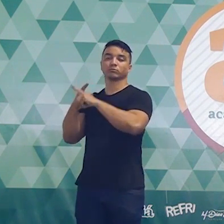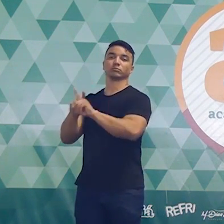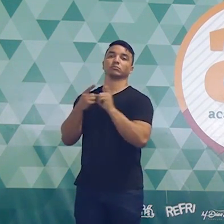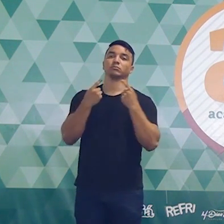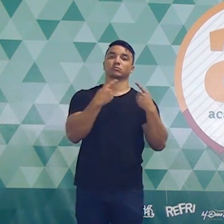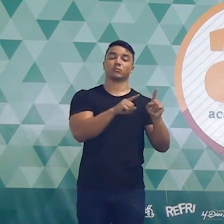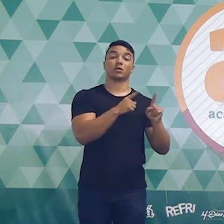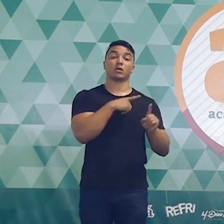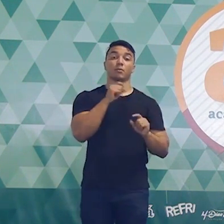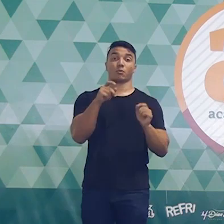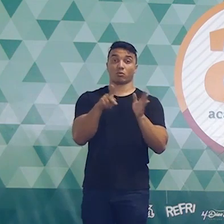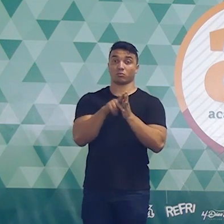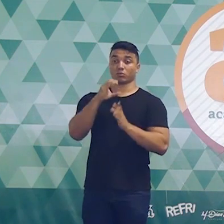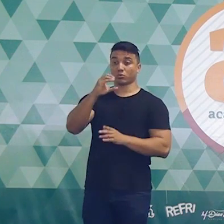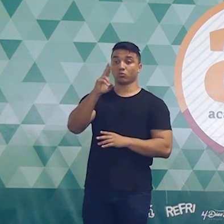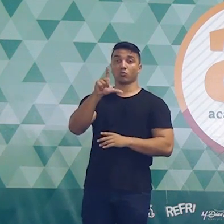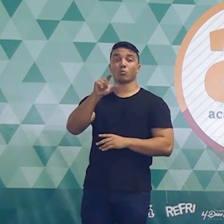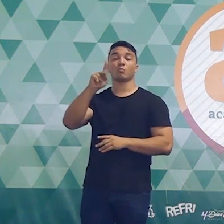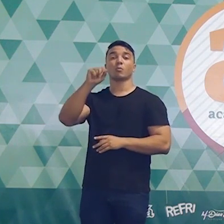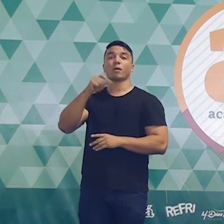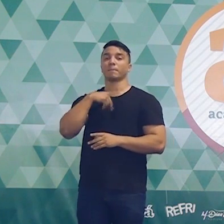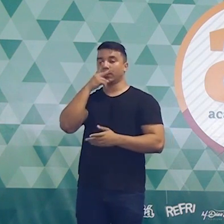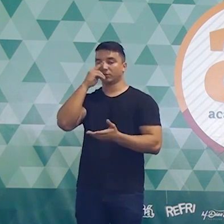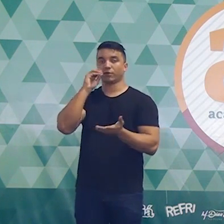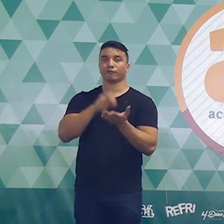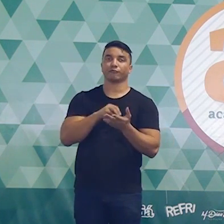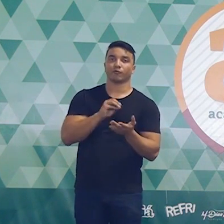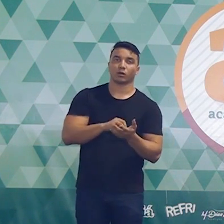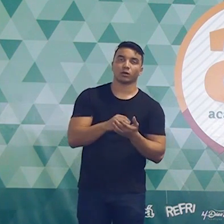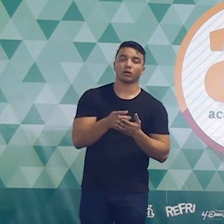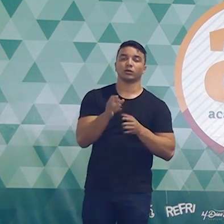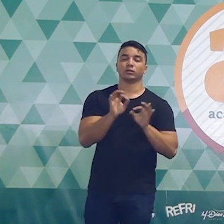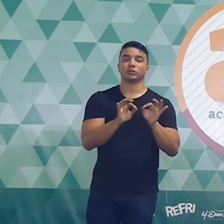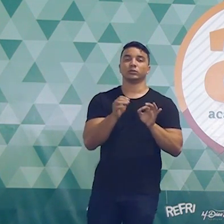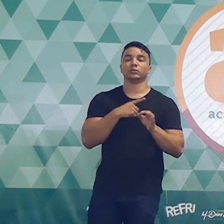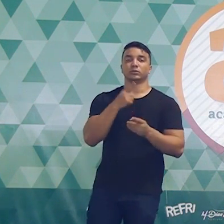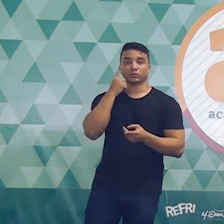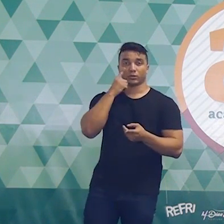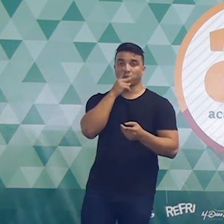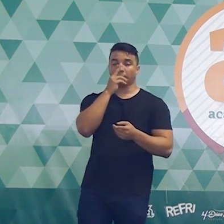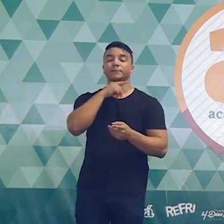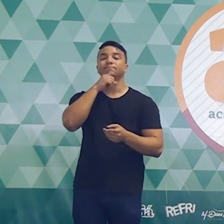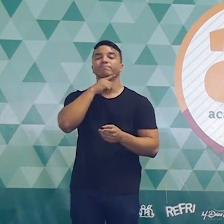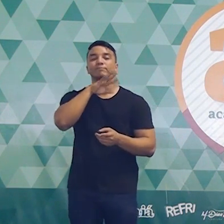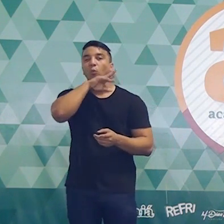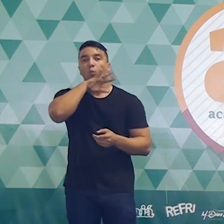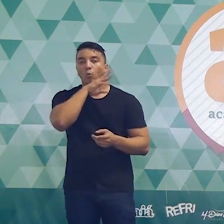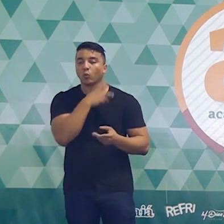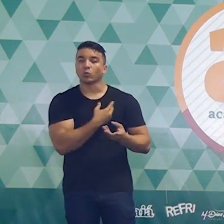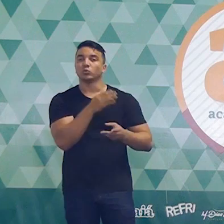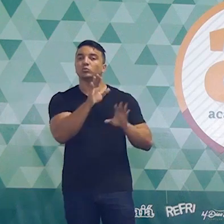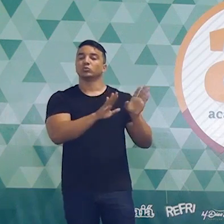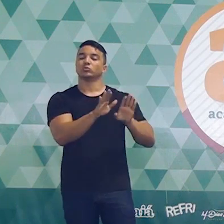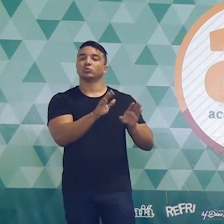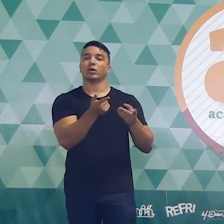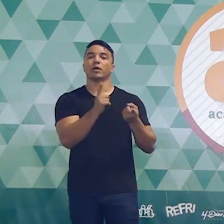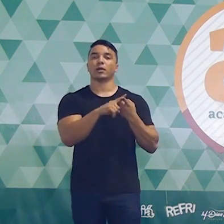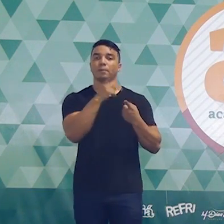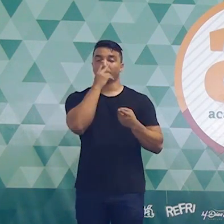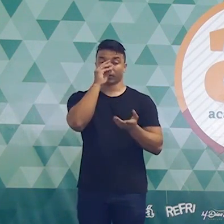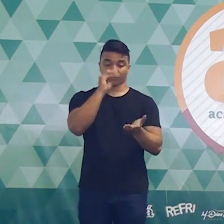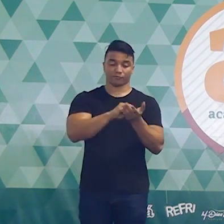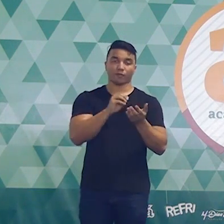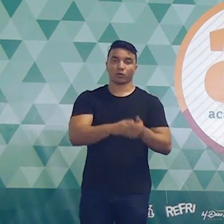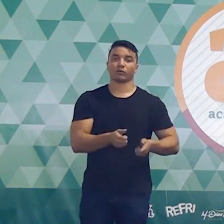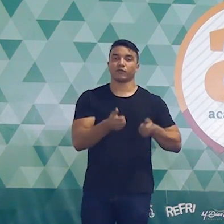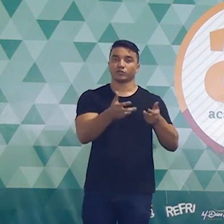quem? Eu vou falar culpa. Culpa é negligência. Culpa é atuação insatisfatória. Culpa é